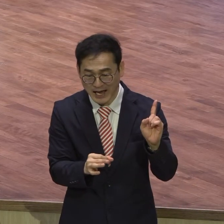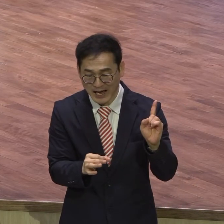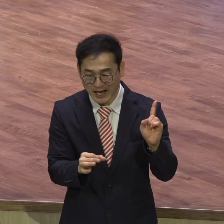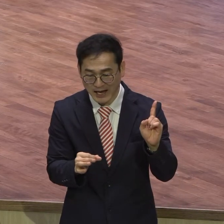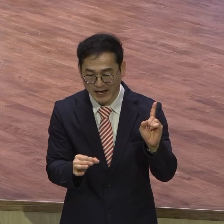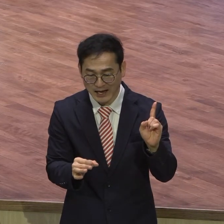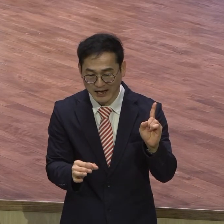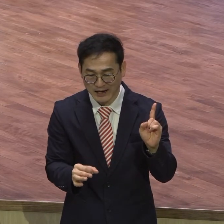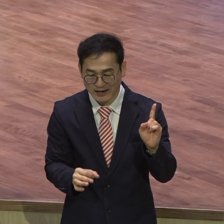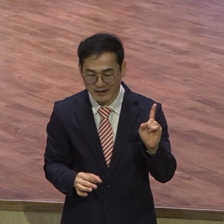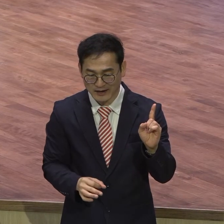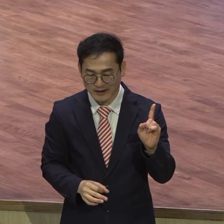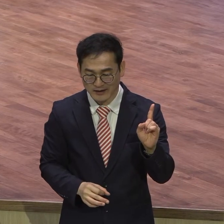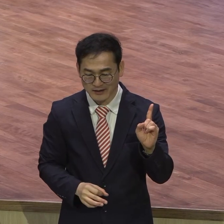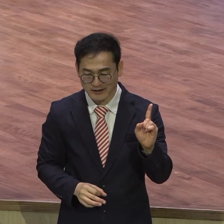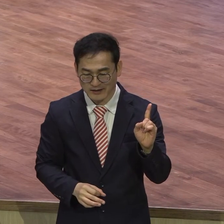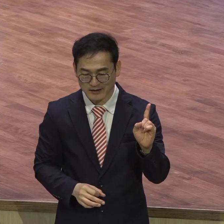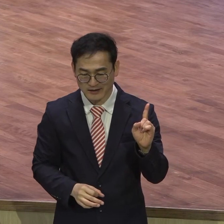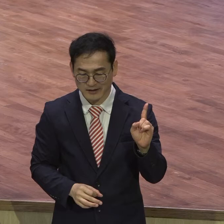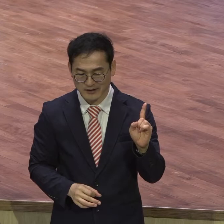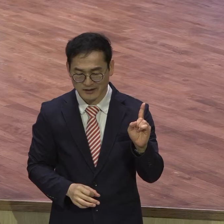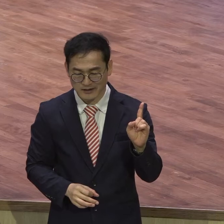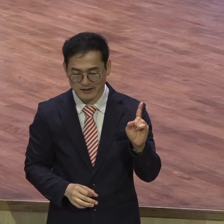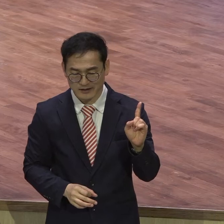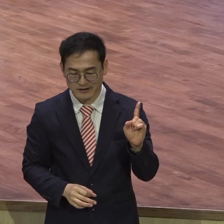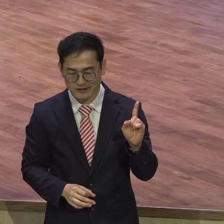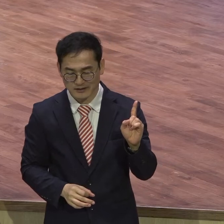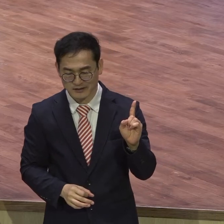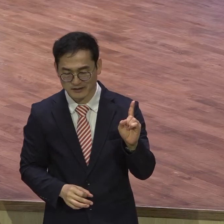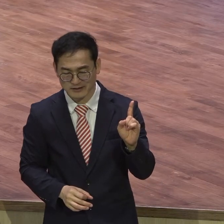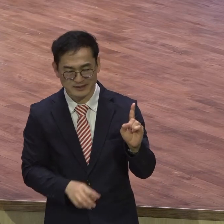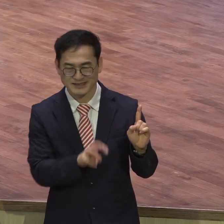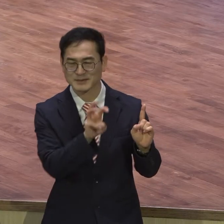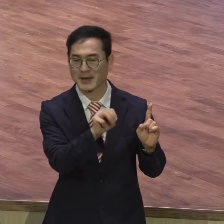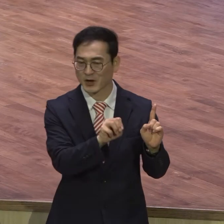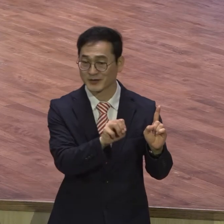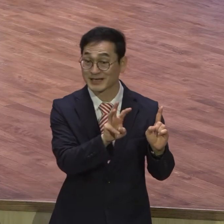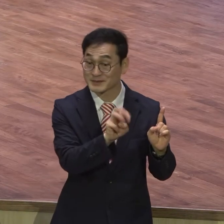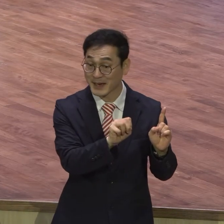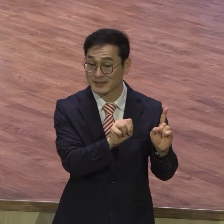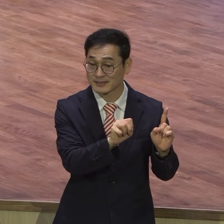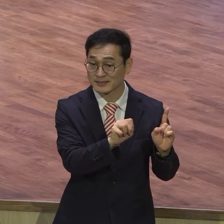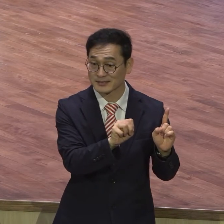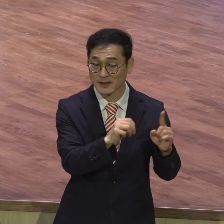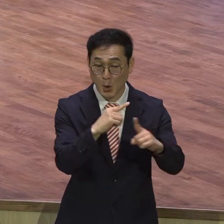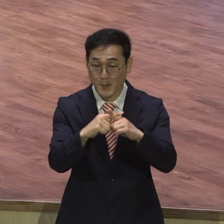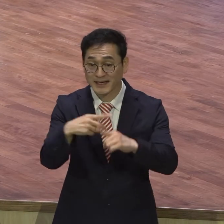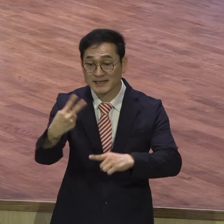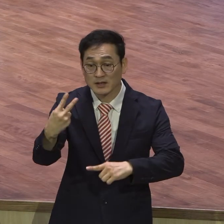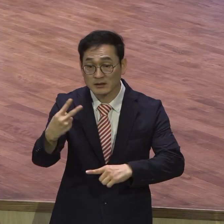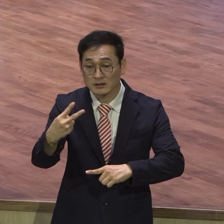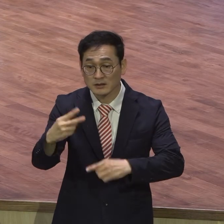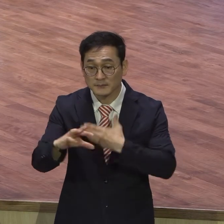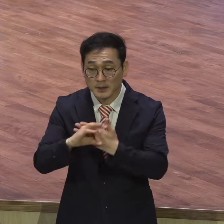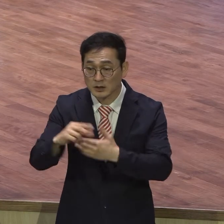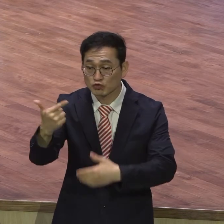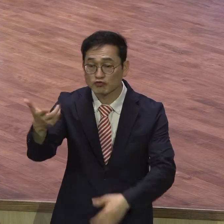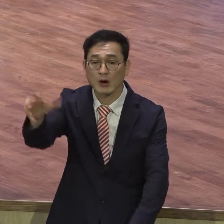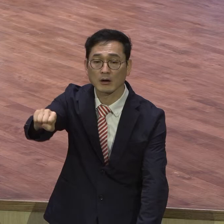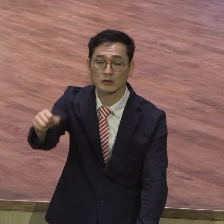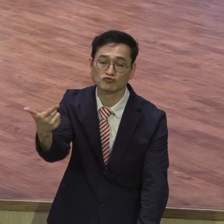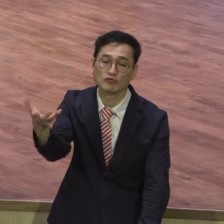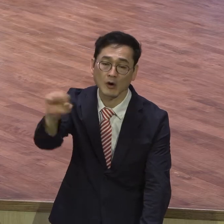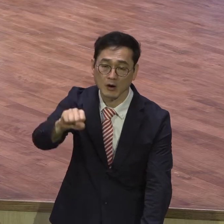해서 30만원이라고 봅시다 30만원 2천마리는 얼마요? 6억 6억 대략 제 하루 말에도 6억